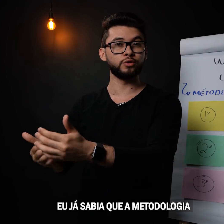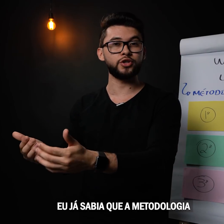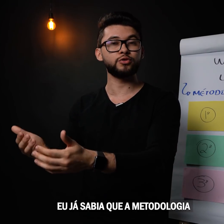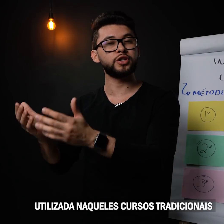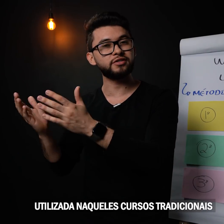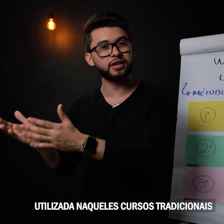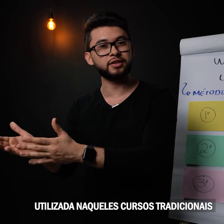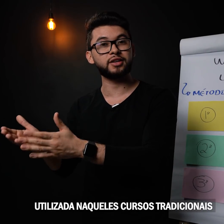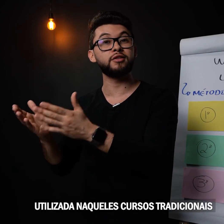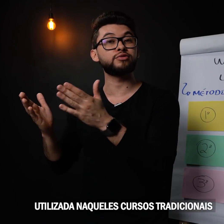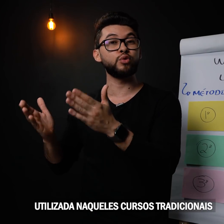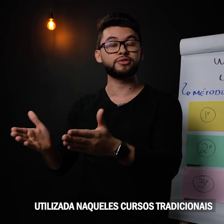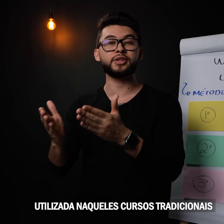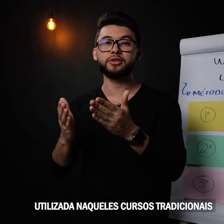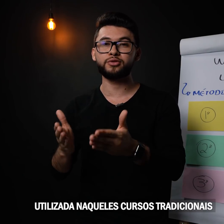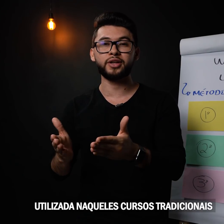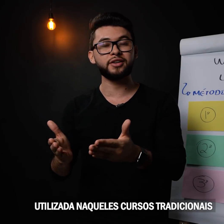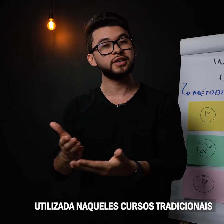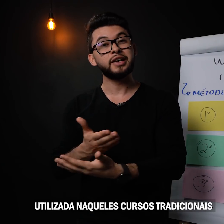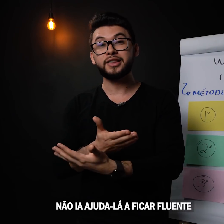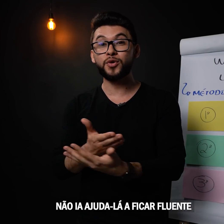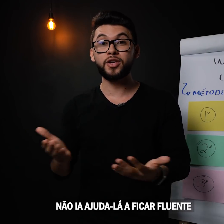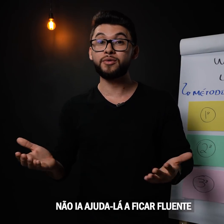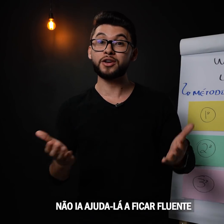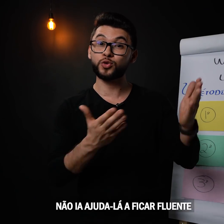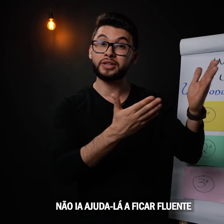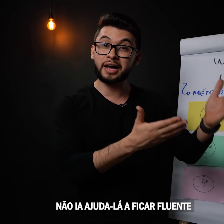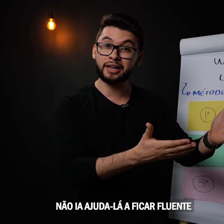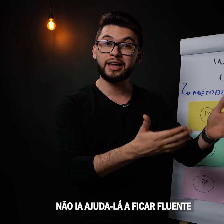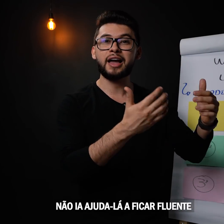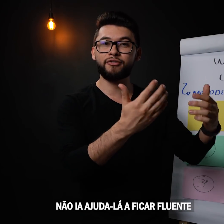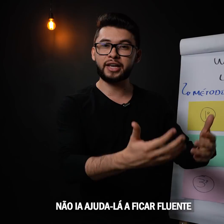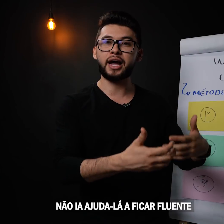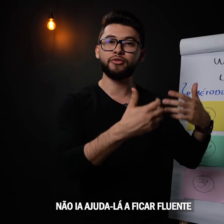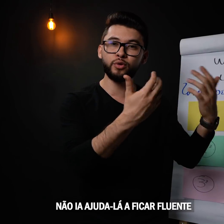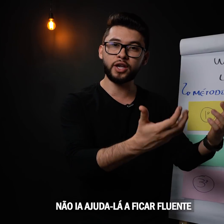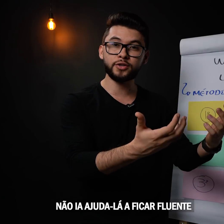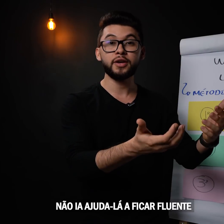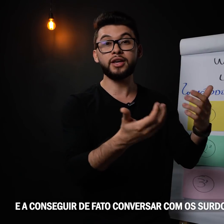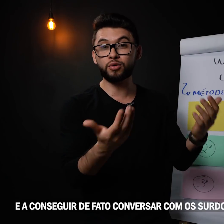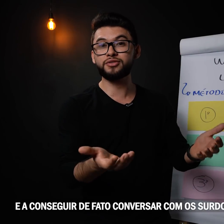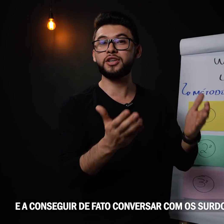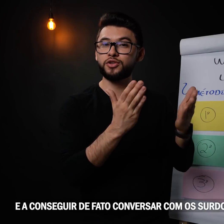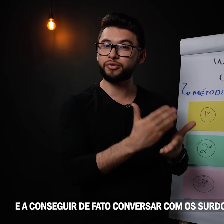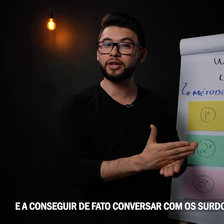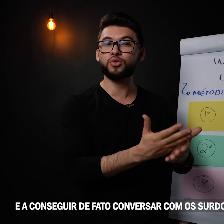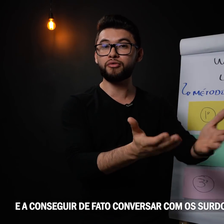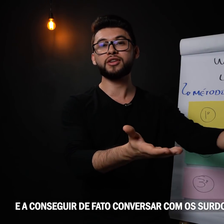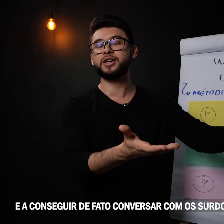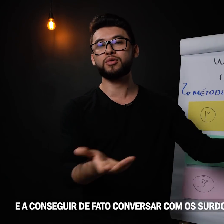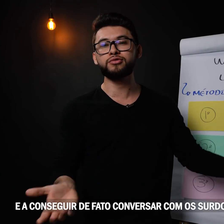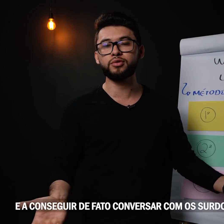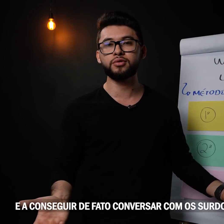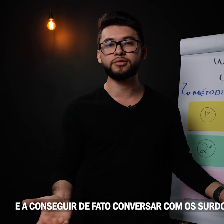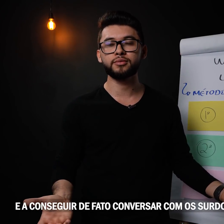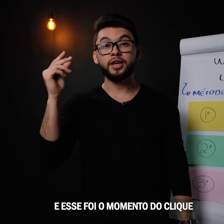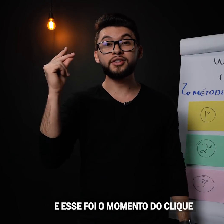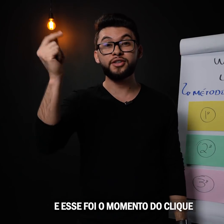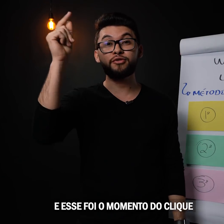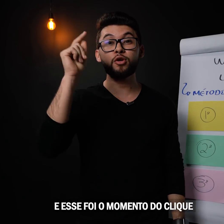metodologia utilizada naqueles cursos tradicionais não iam ajudá-la a ficar fluente e a conseguir de fato conversar com os surdos. E esse foi o